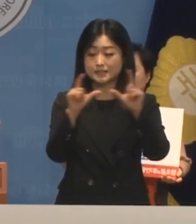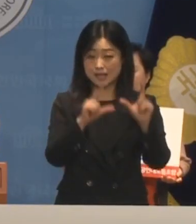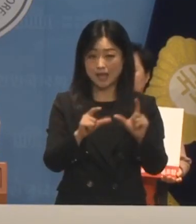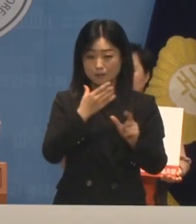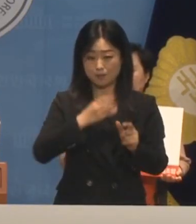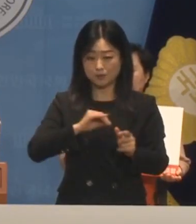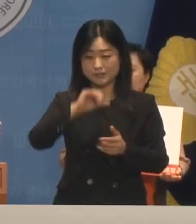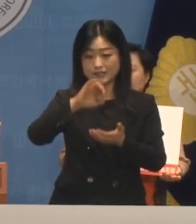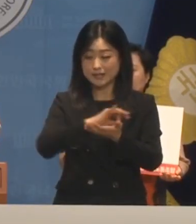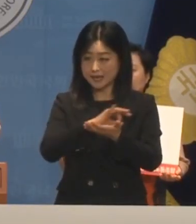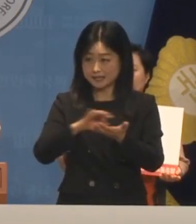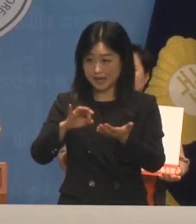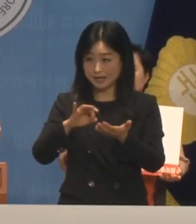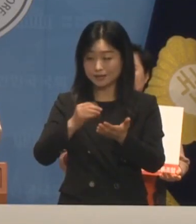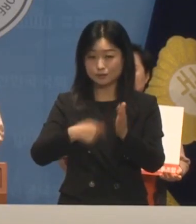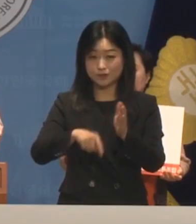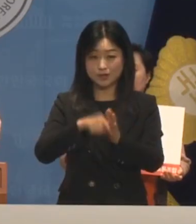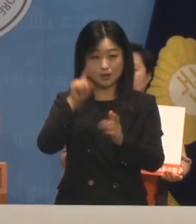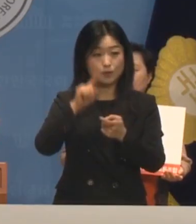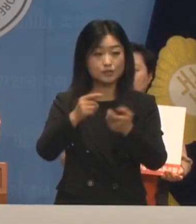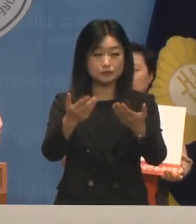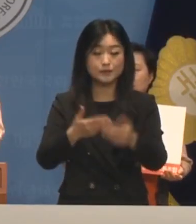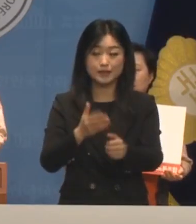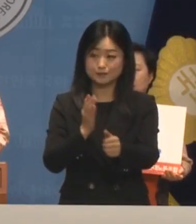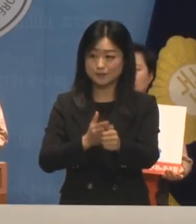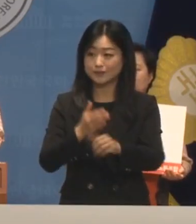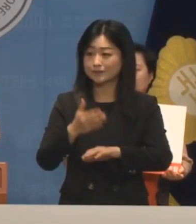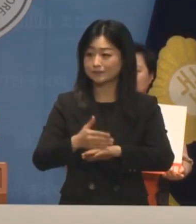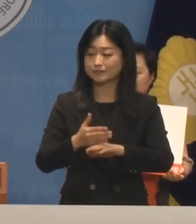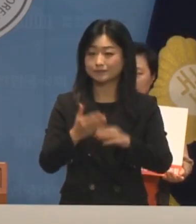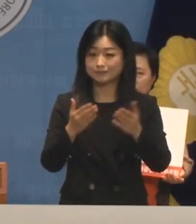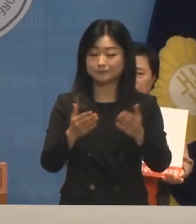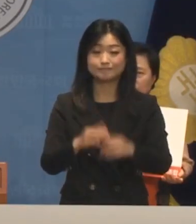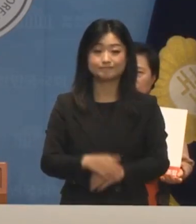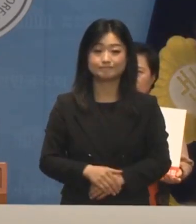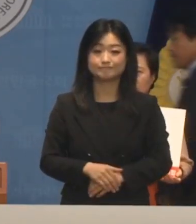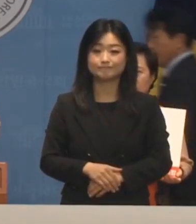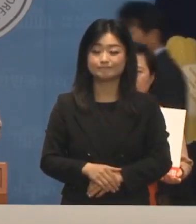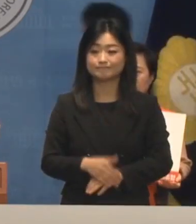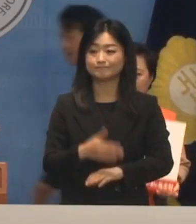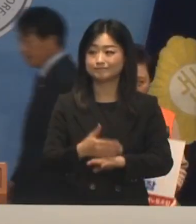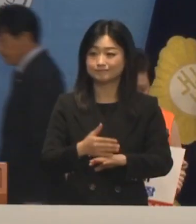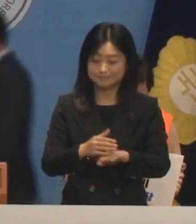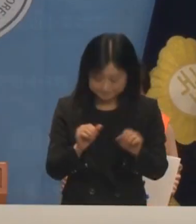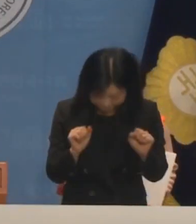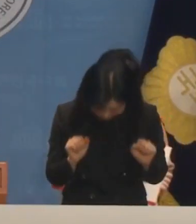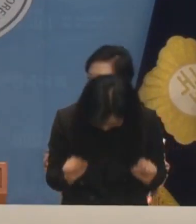반영될 수 있도록 관심 부탁드리겠습니다. 네, 고맙습니다. 다 같이 인사하고 나가도록 하겠습니다.